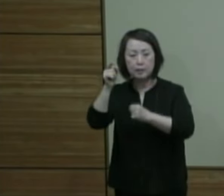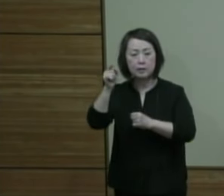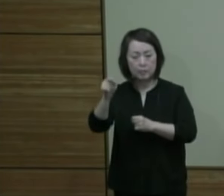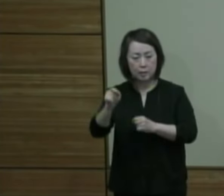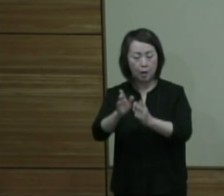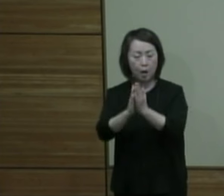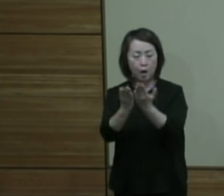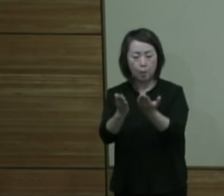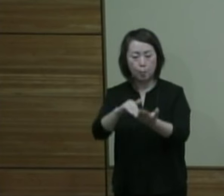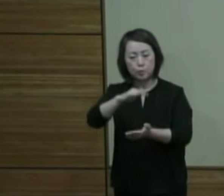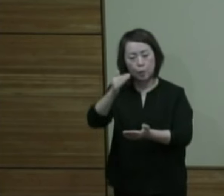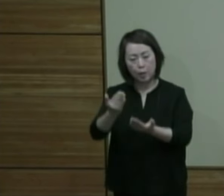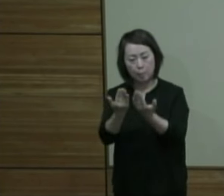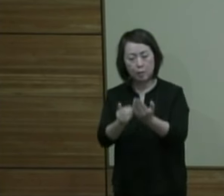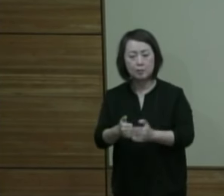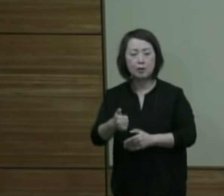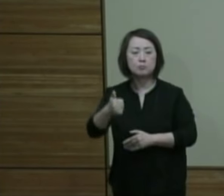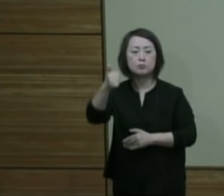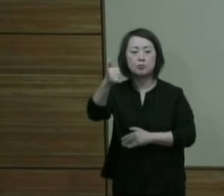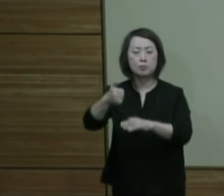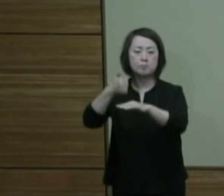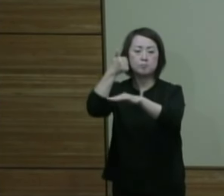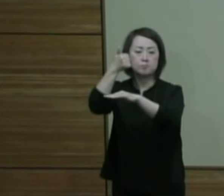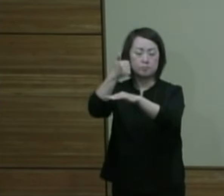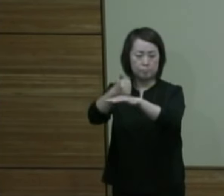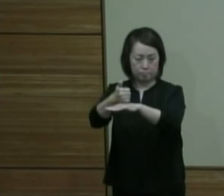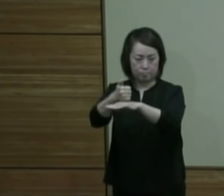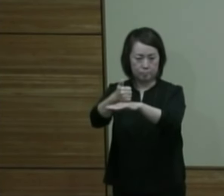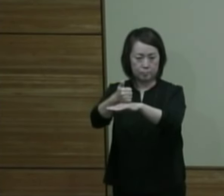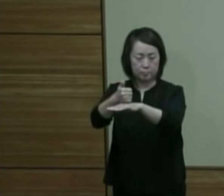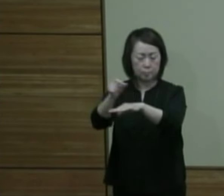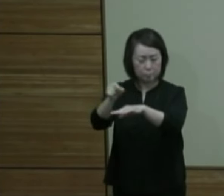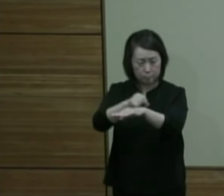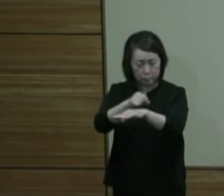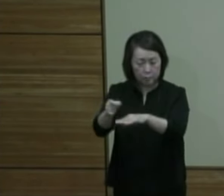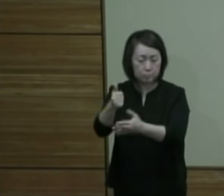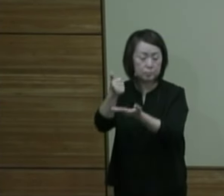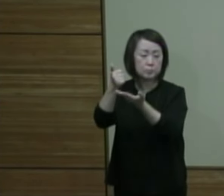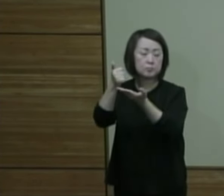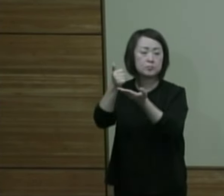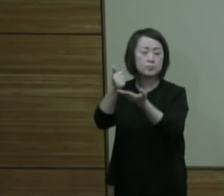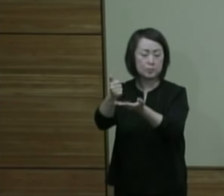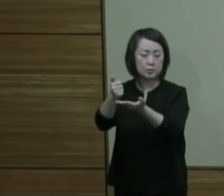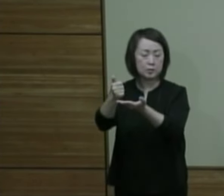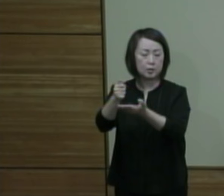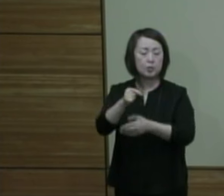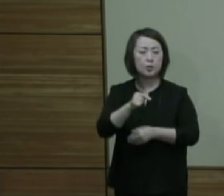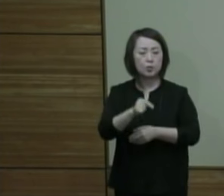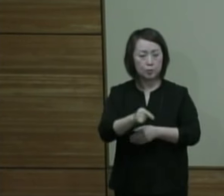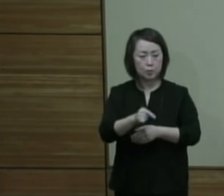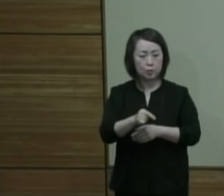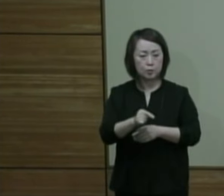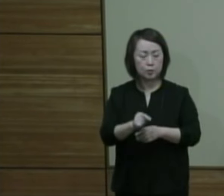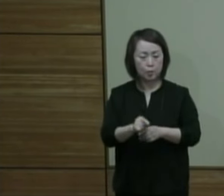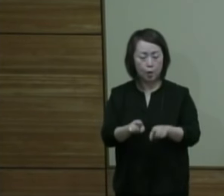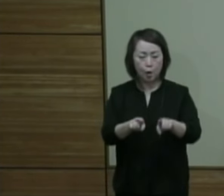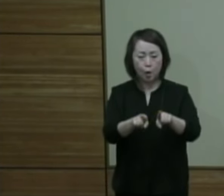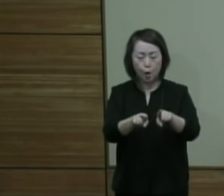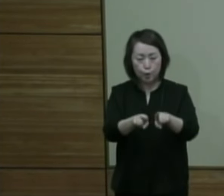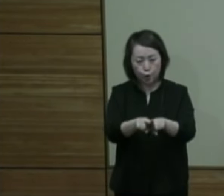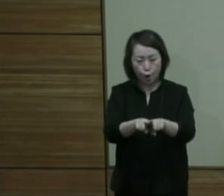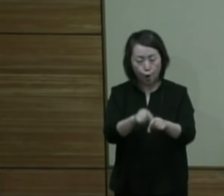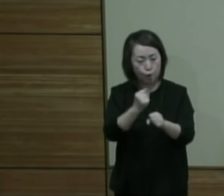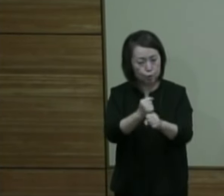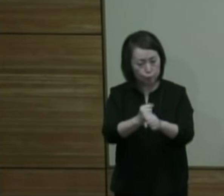山学長さんがご就任をされて、特に本山学長さんがこの競争コンソーシアムに力を入れ